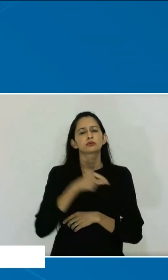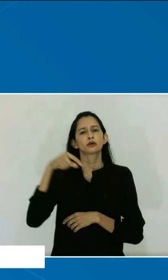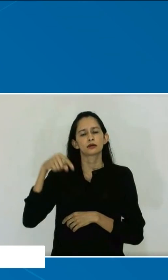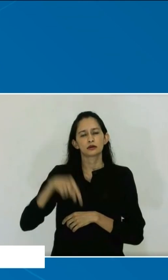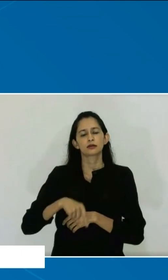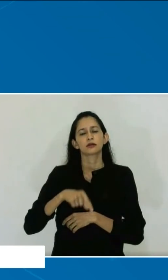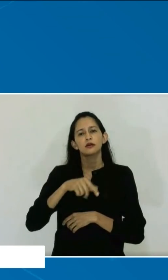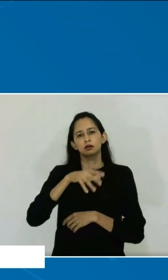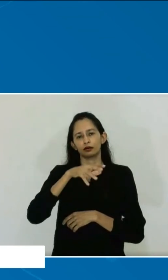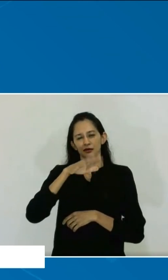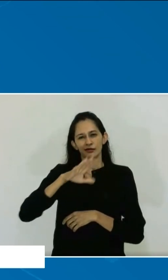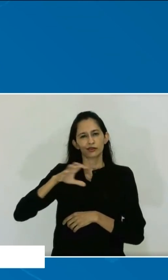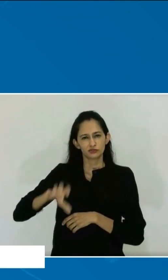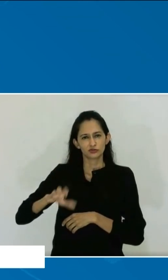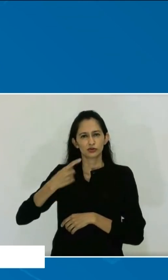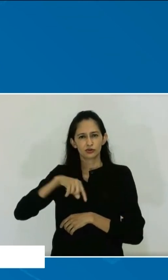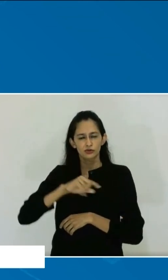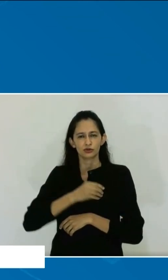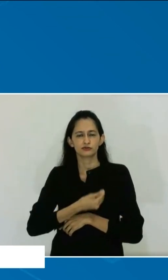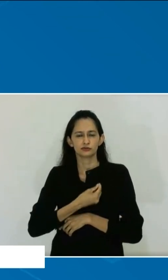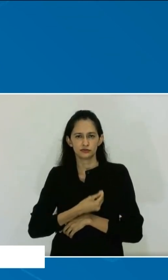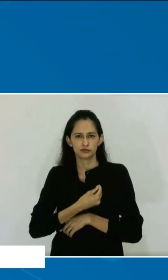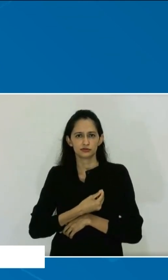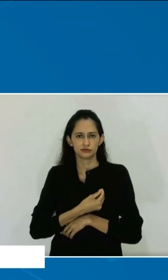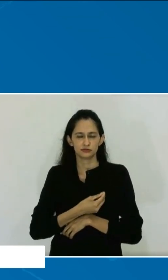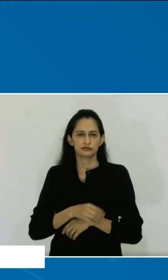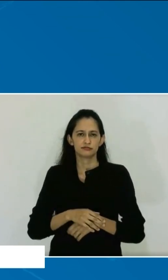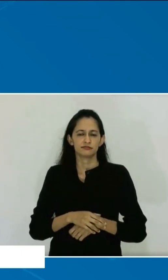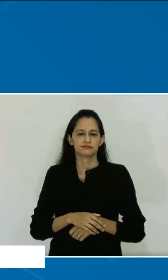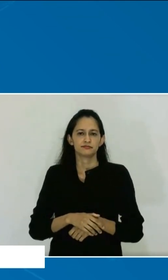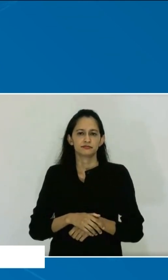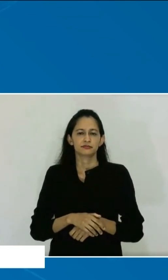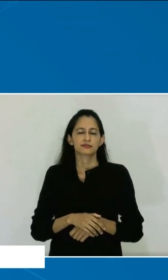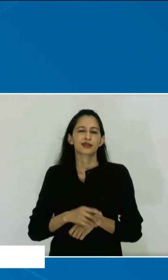você vive muito próximo. Eu até